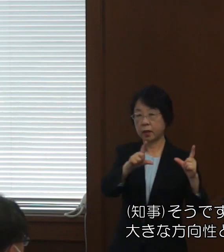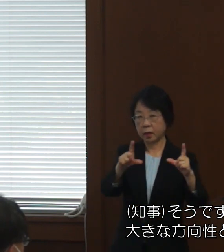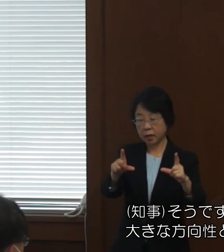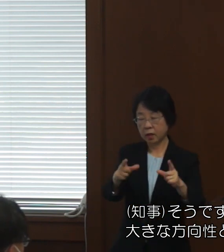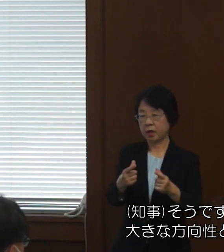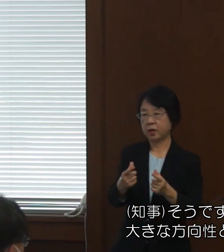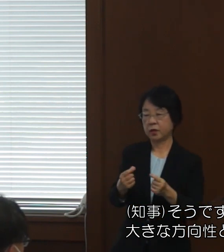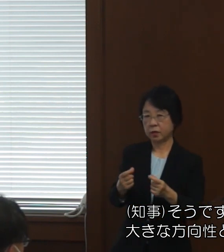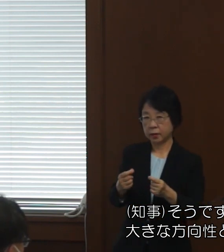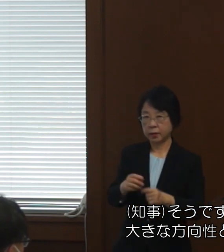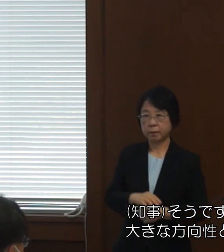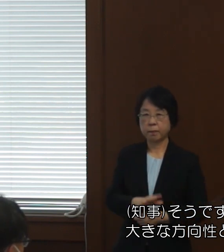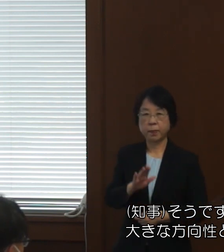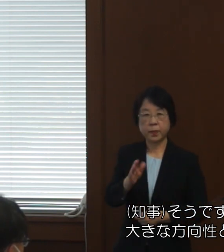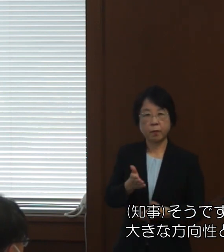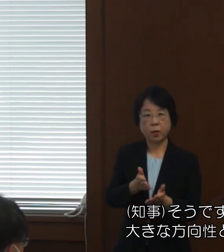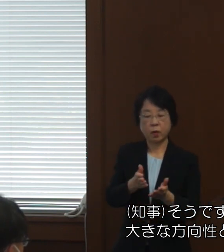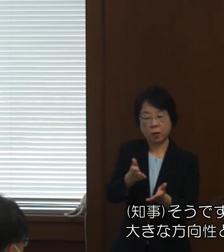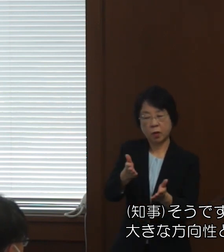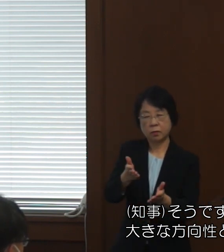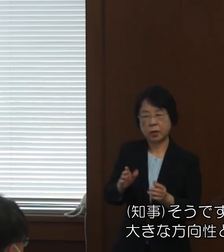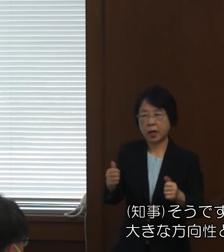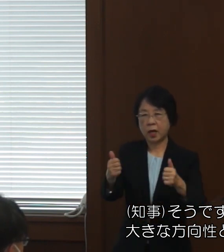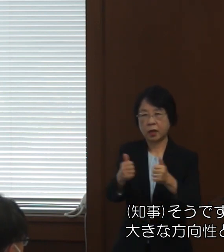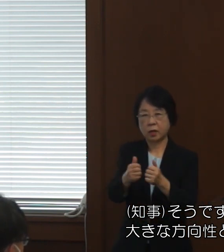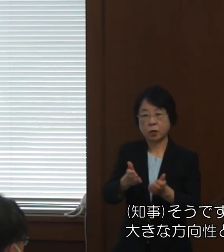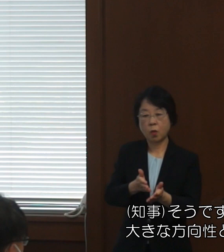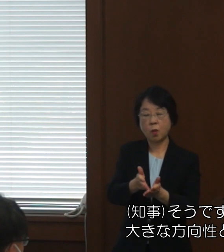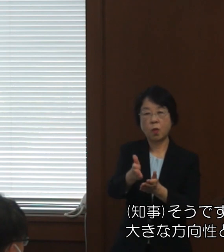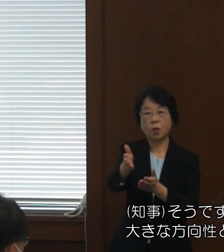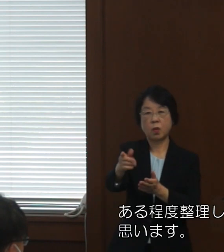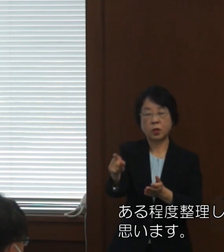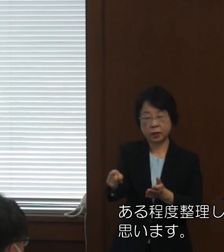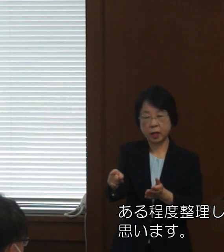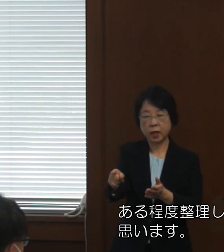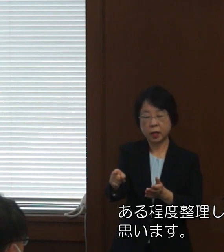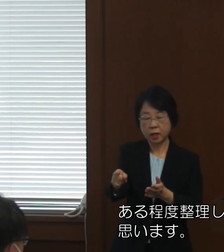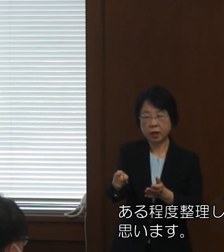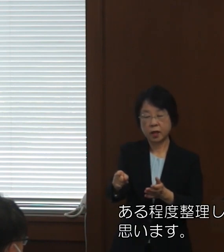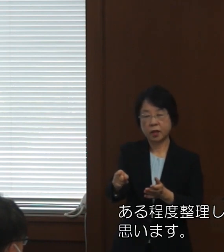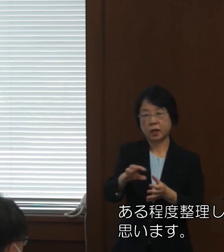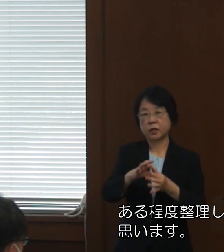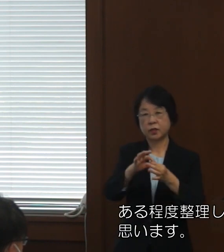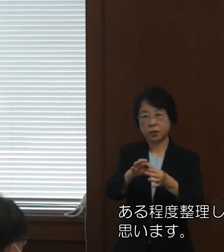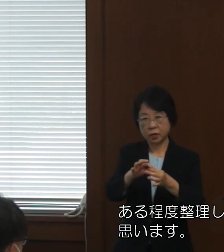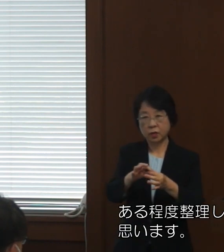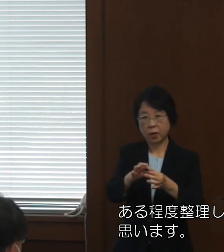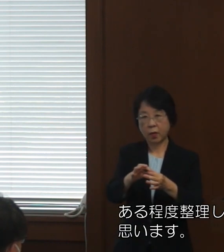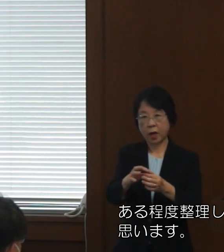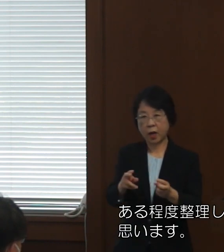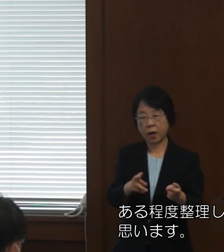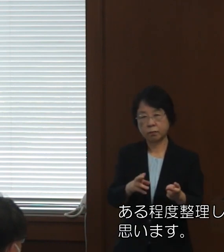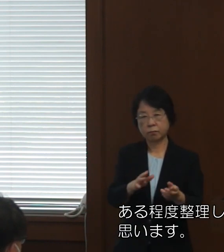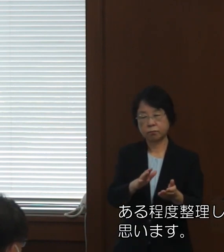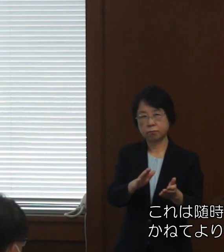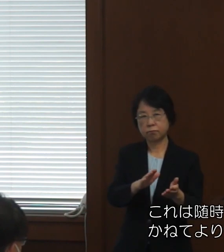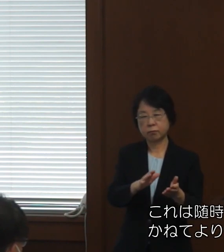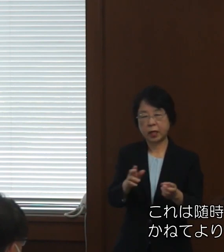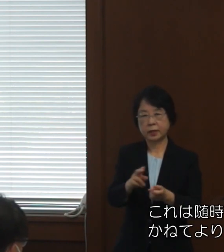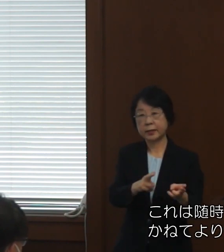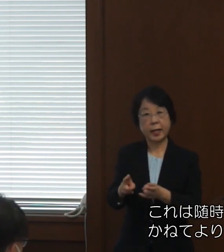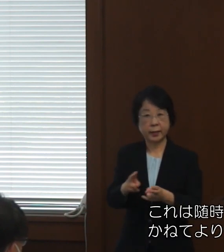しても大きな方向性というところについてはある程度整理した方がいいのかなと思います